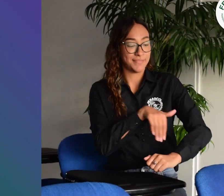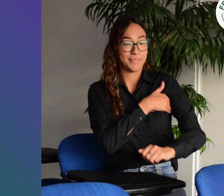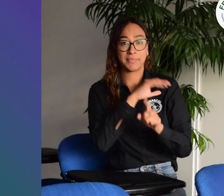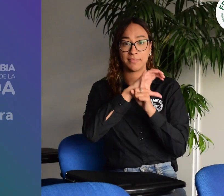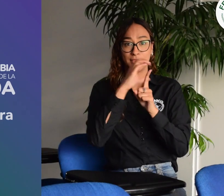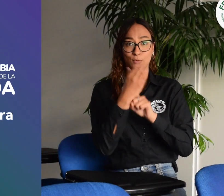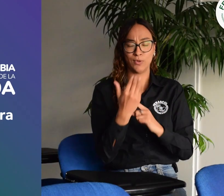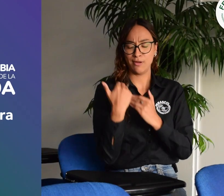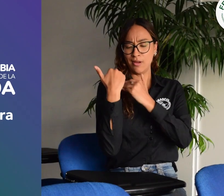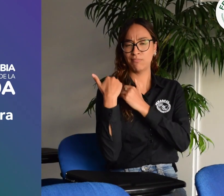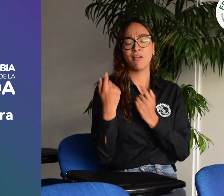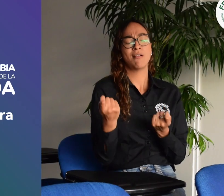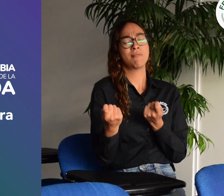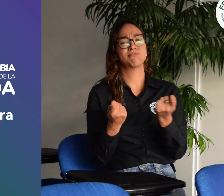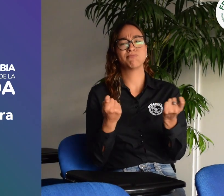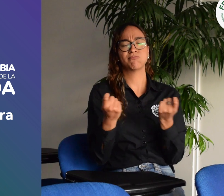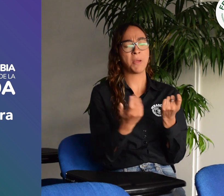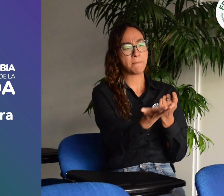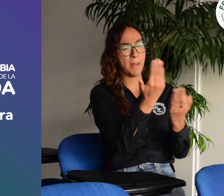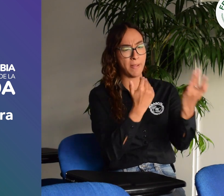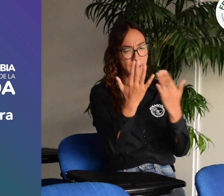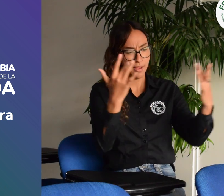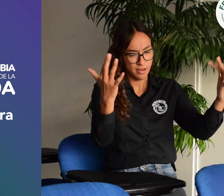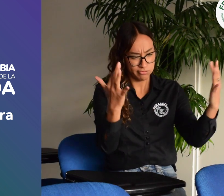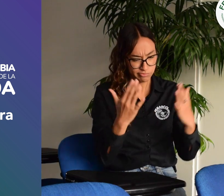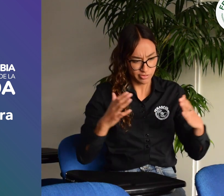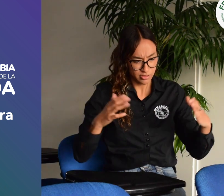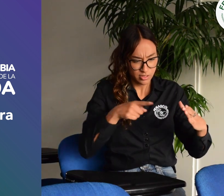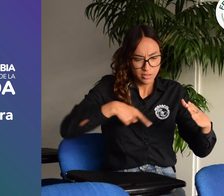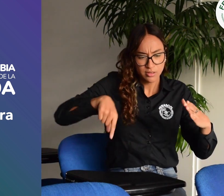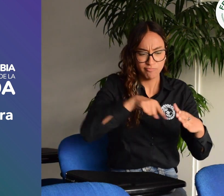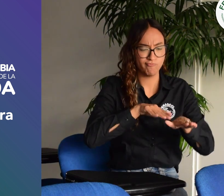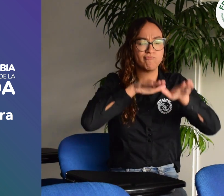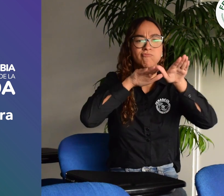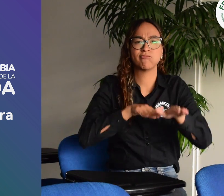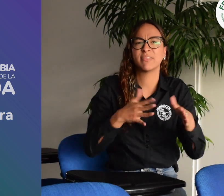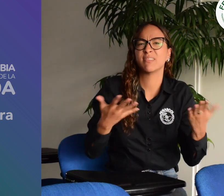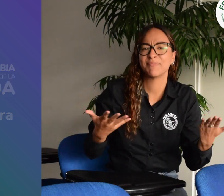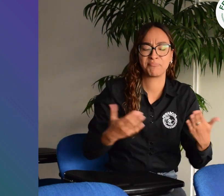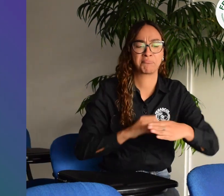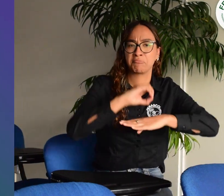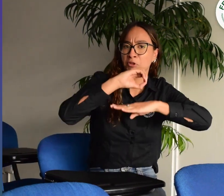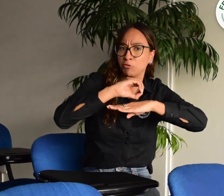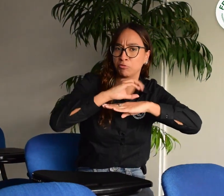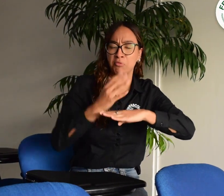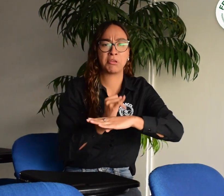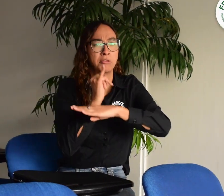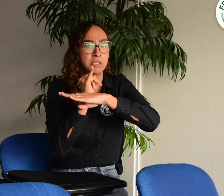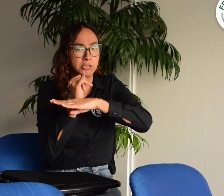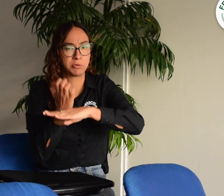En este artículo se establece que el Ministerio de Cultura es el responsable de convocar a los representantes de